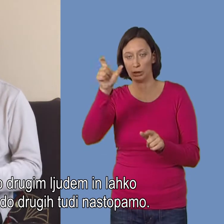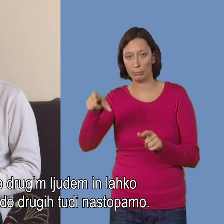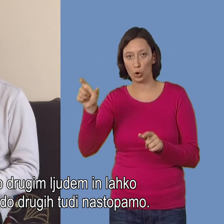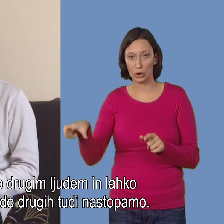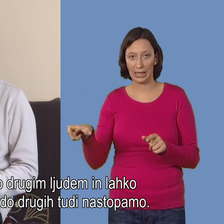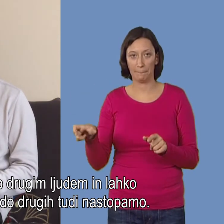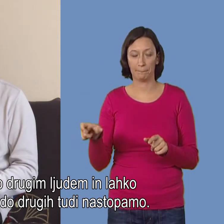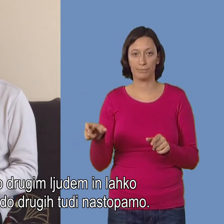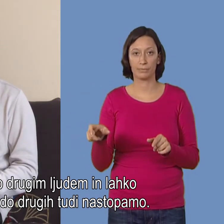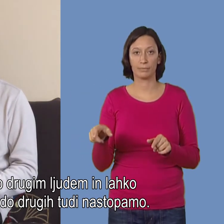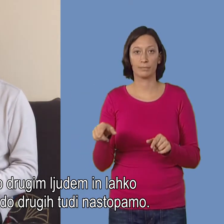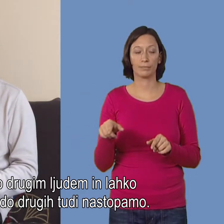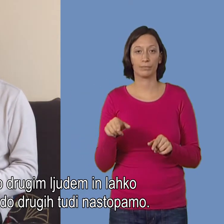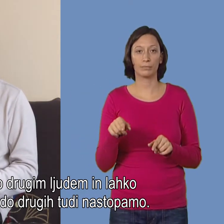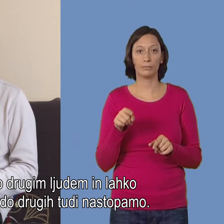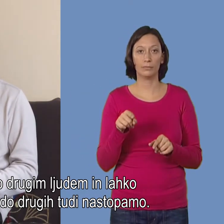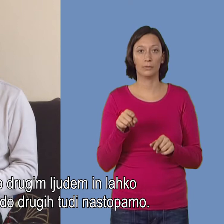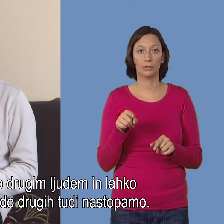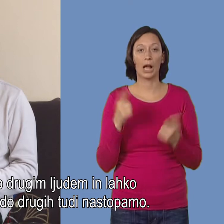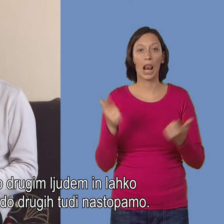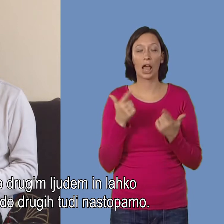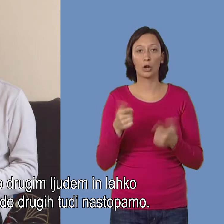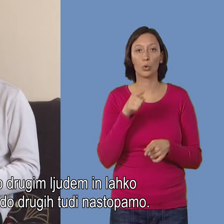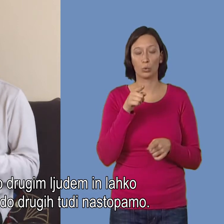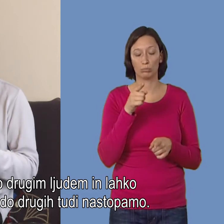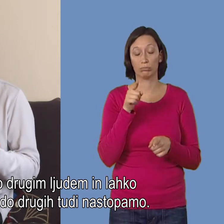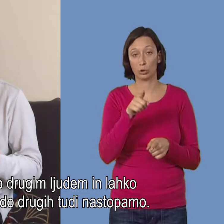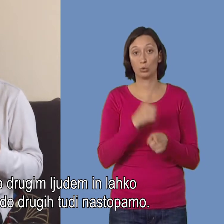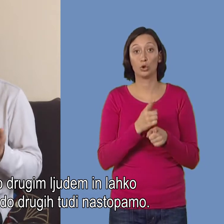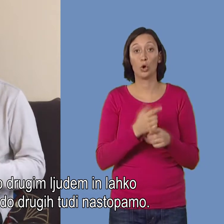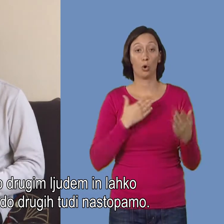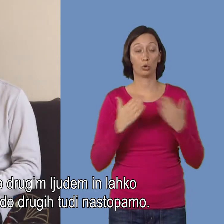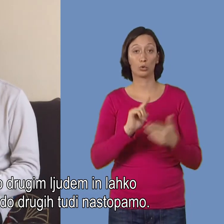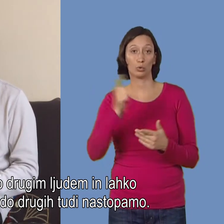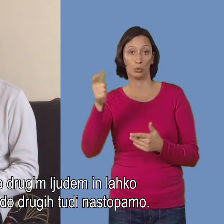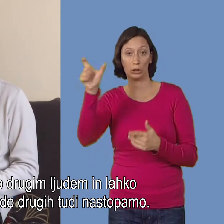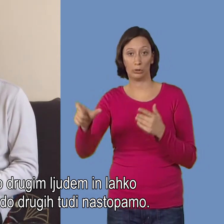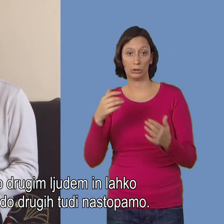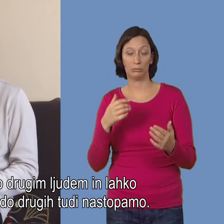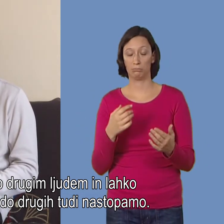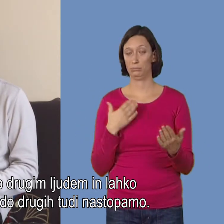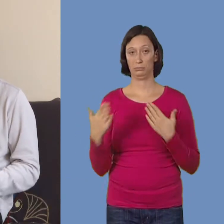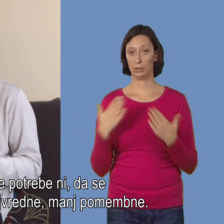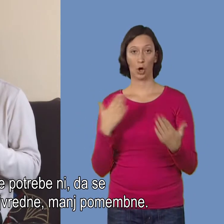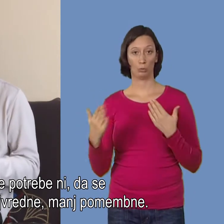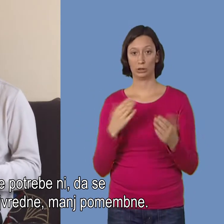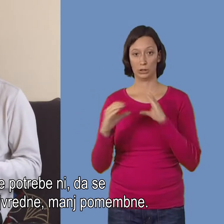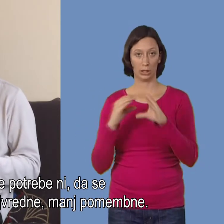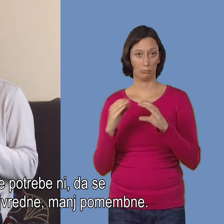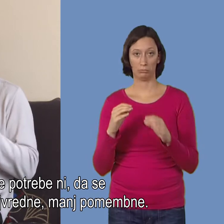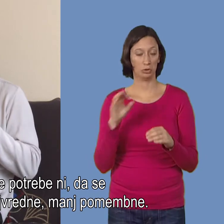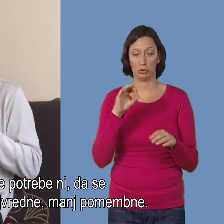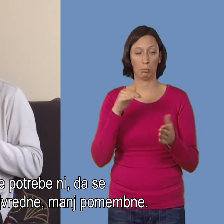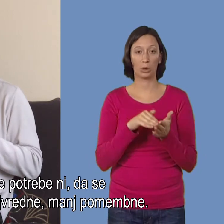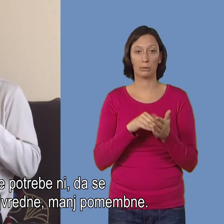pripadajo drugim ljudem, in da lahko tako tudi v odnosu do drugih nastopamo. Ni nobene potrebe, da